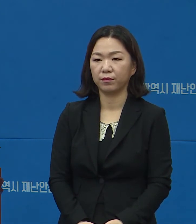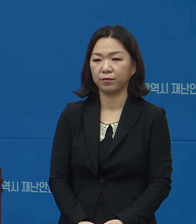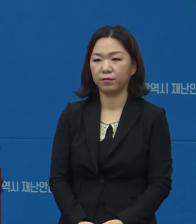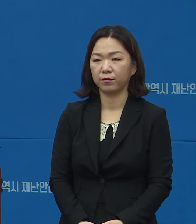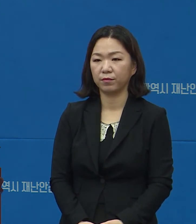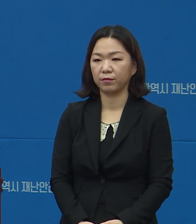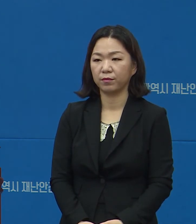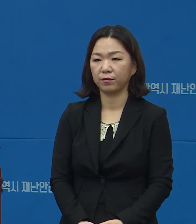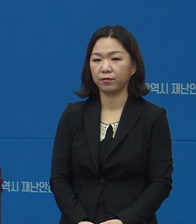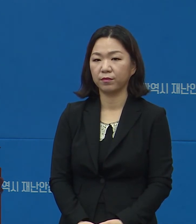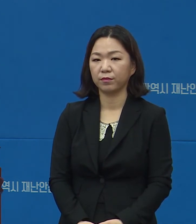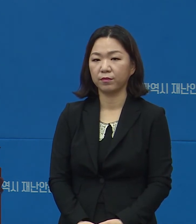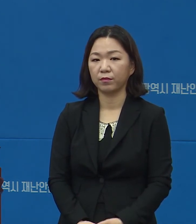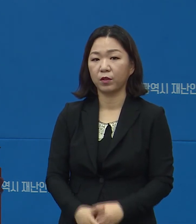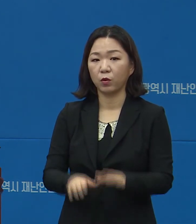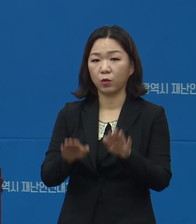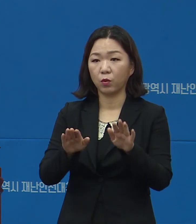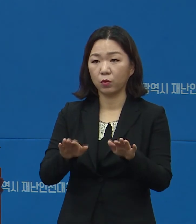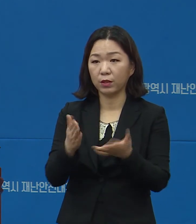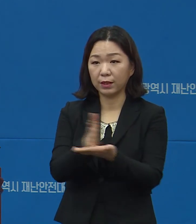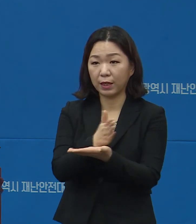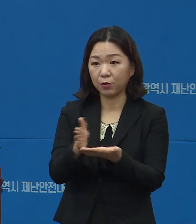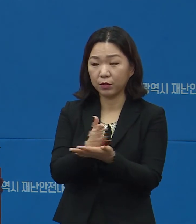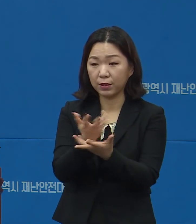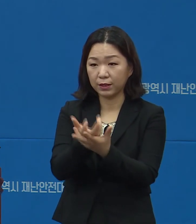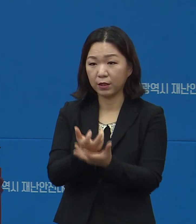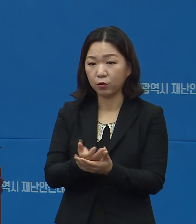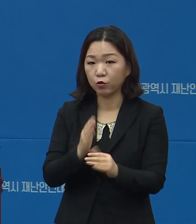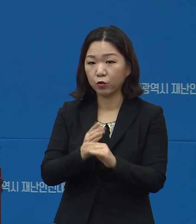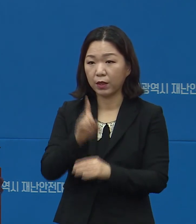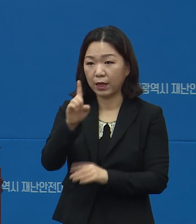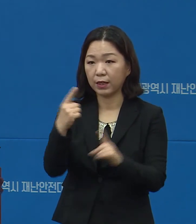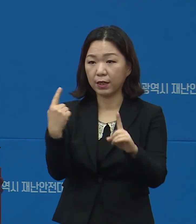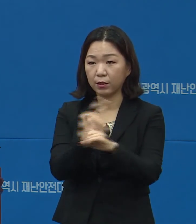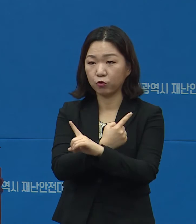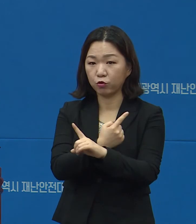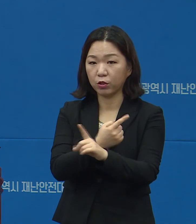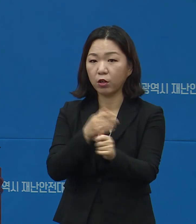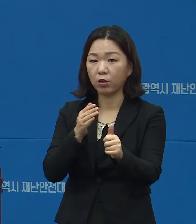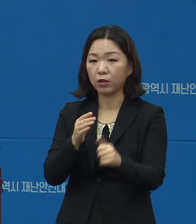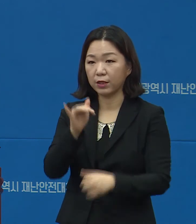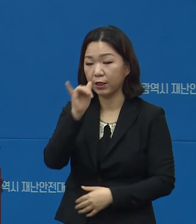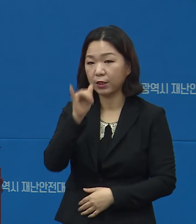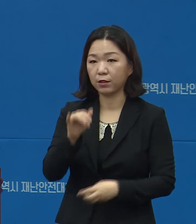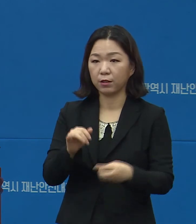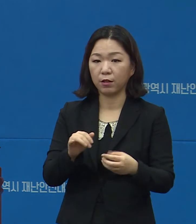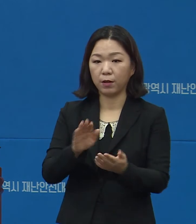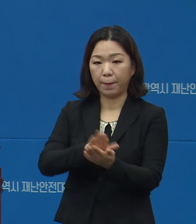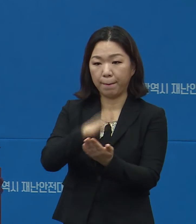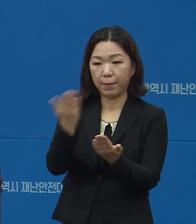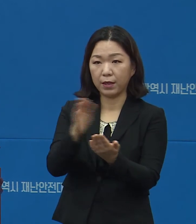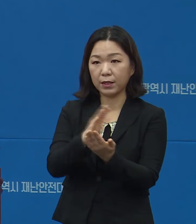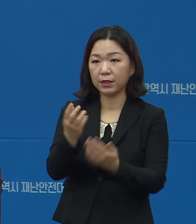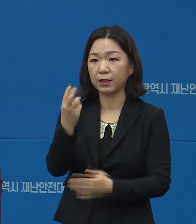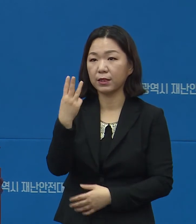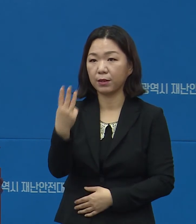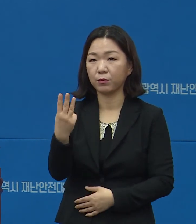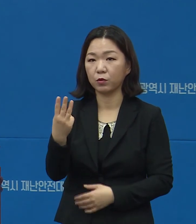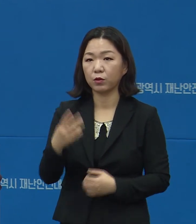예, 그럼 이제 오늘 배부해드린 자료 중에 한 가지 전문을 드리겠습니다. 3쪽이 되겠습니다. 3쪽에.